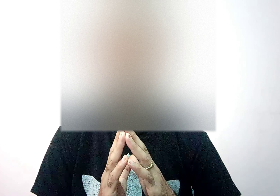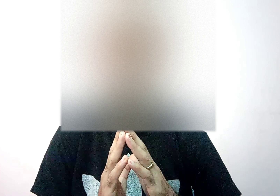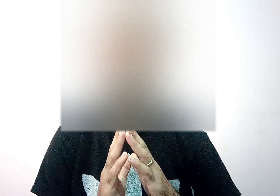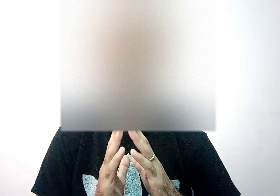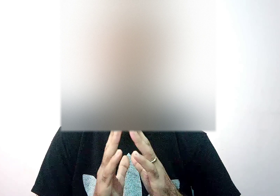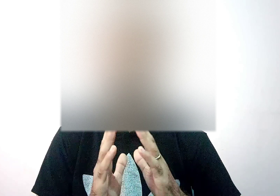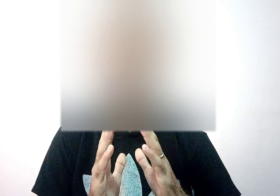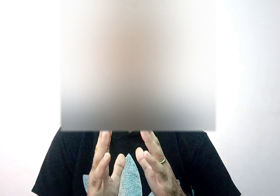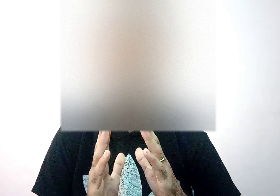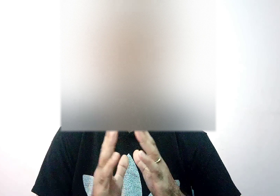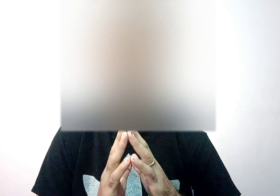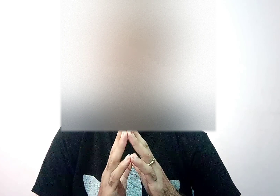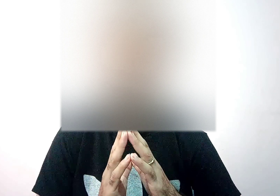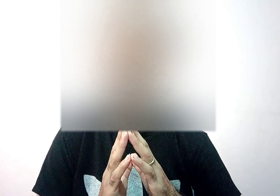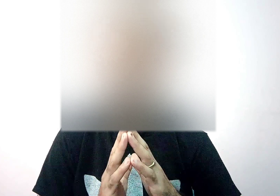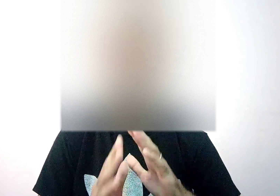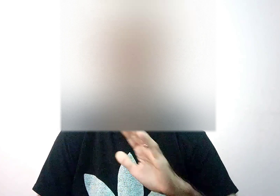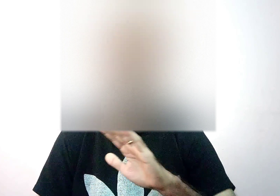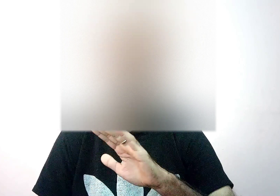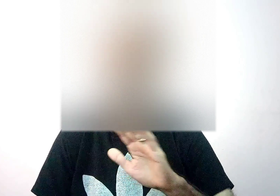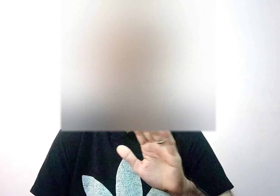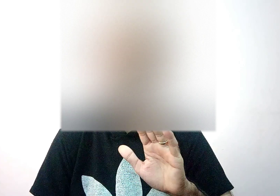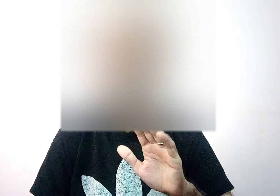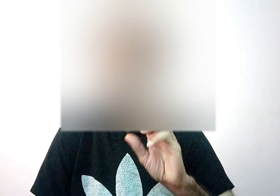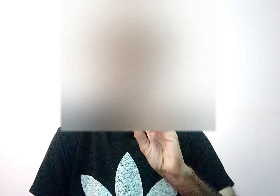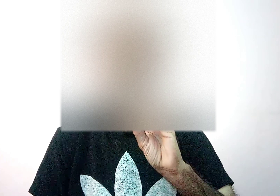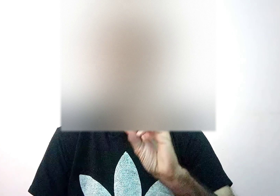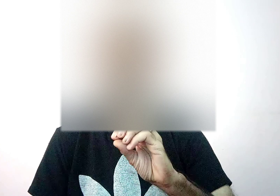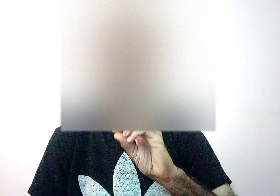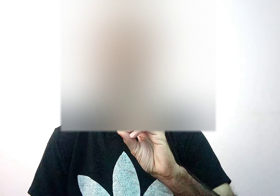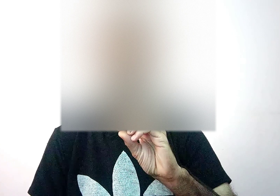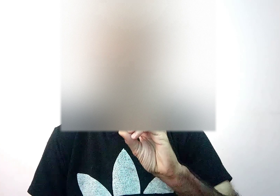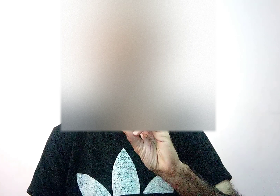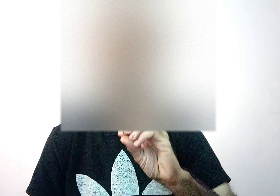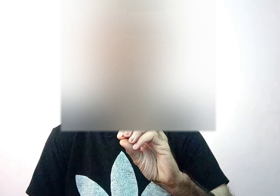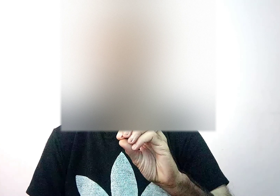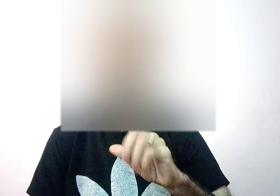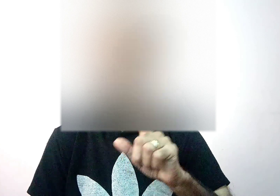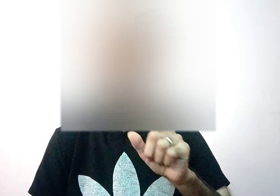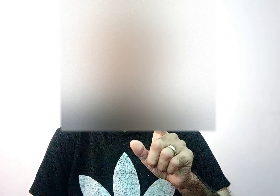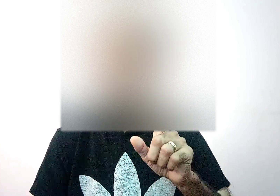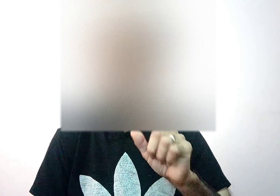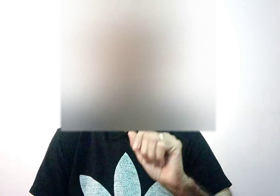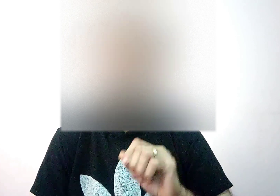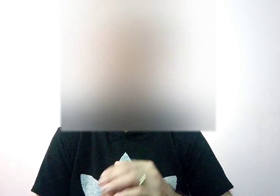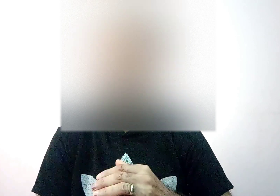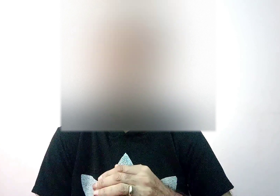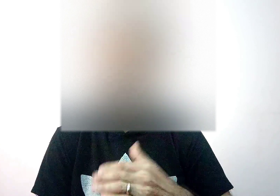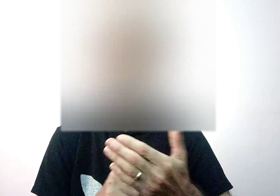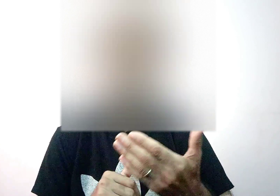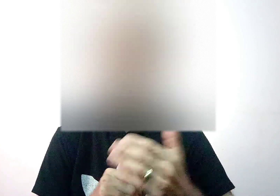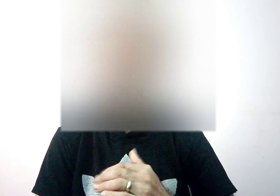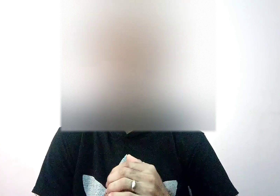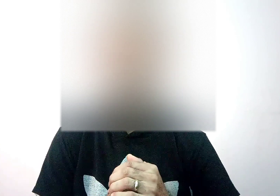ومن أكتر شيء ممكن يهز الدولة أو يقضي على الدولة هي الحروب الأهلية، واللي بيحصل في أثيوبيا دلوقتي حروب أهلية